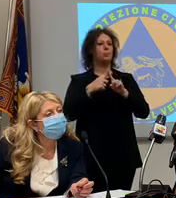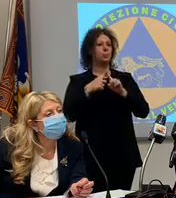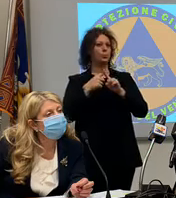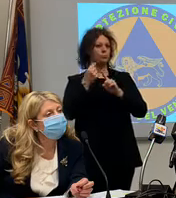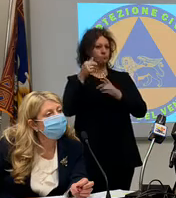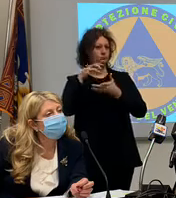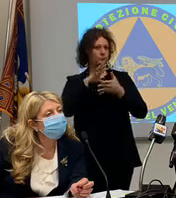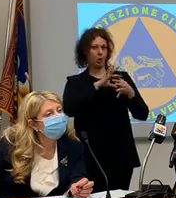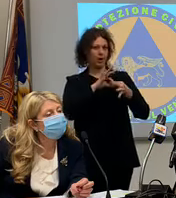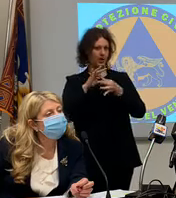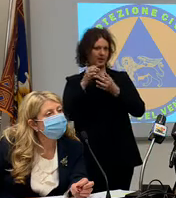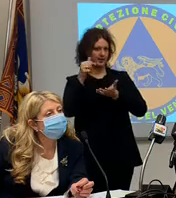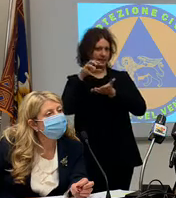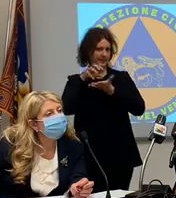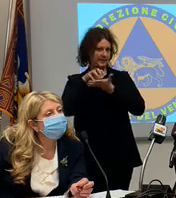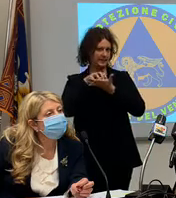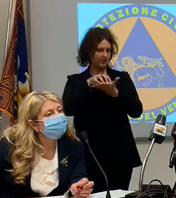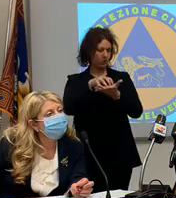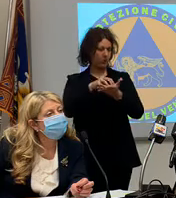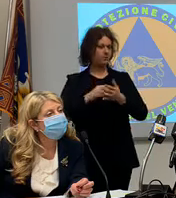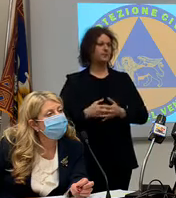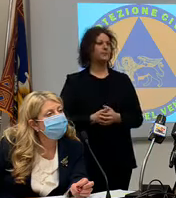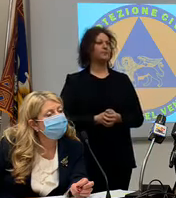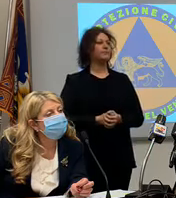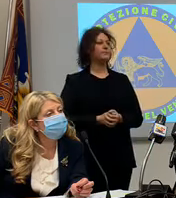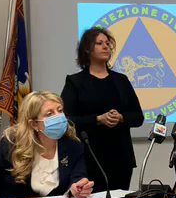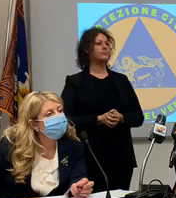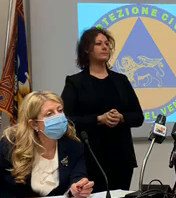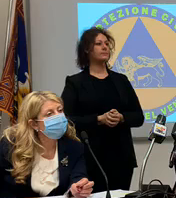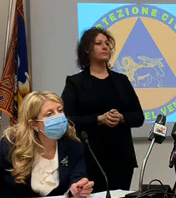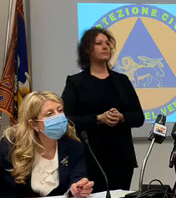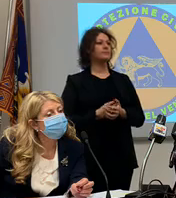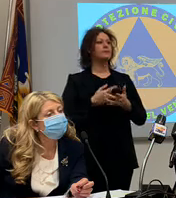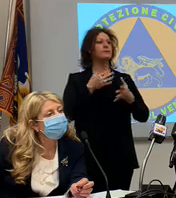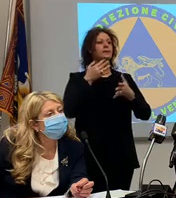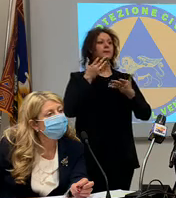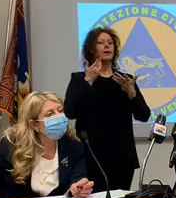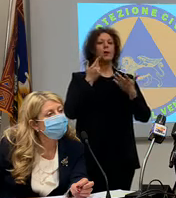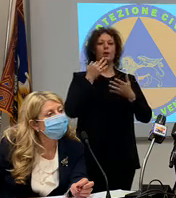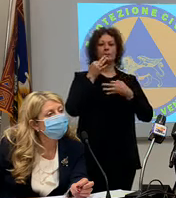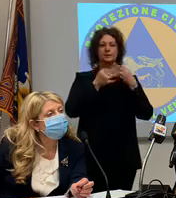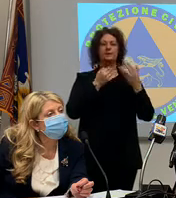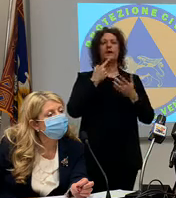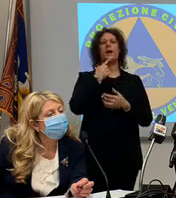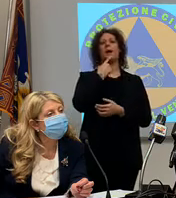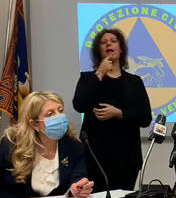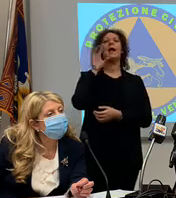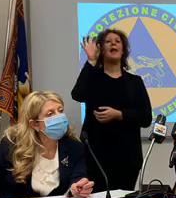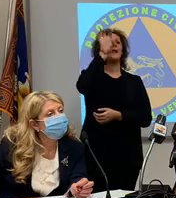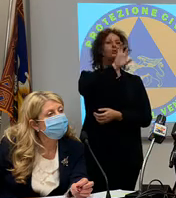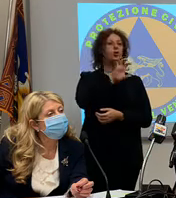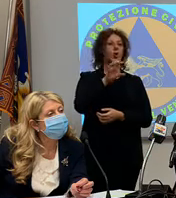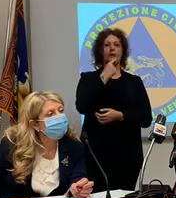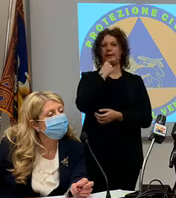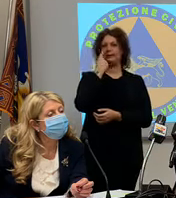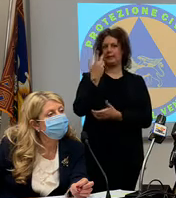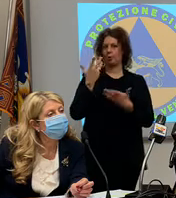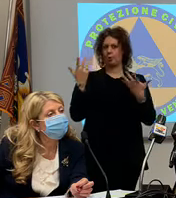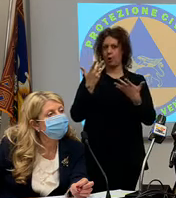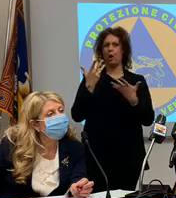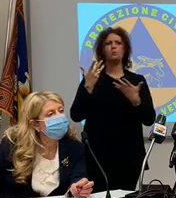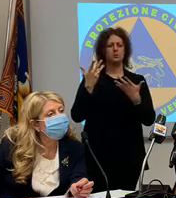considerino la presenza di Ristori adeguati come una condizio rispetto